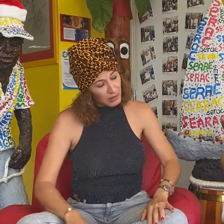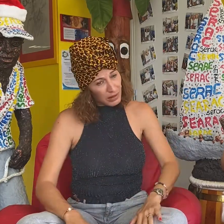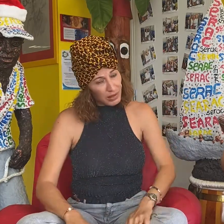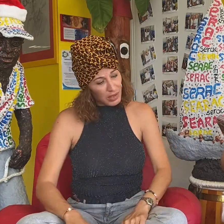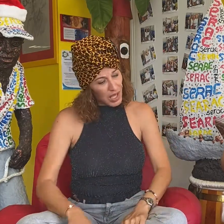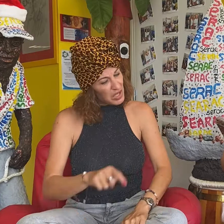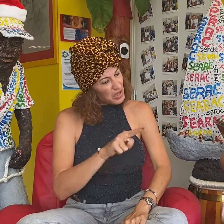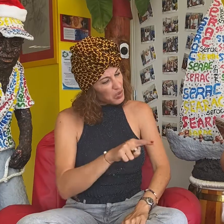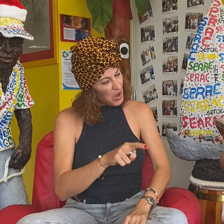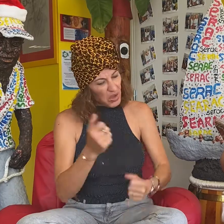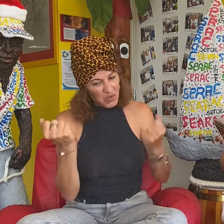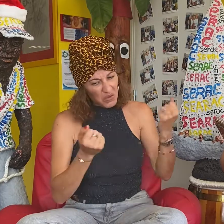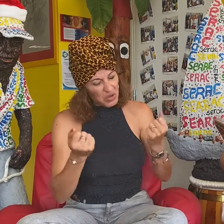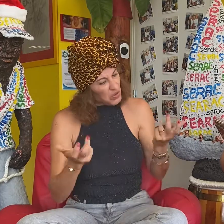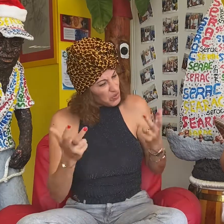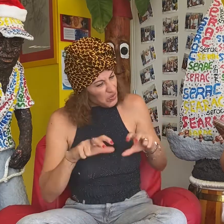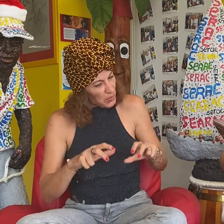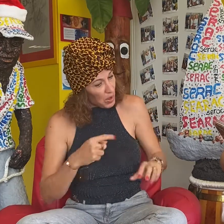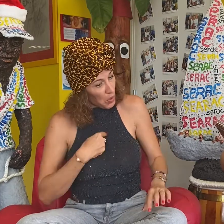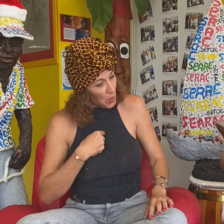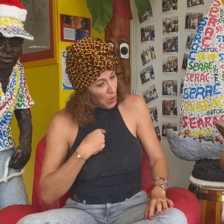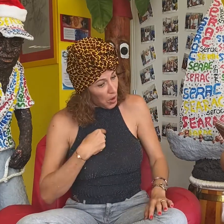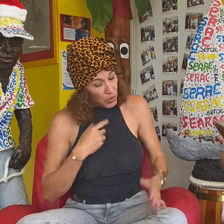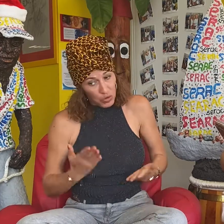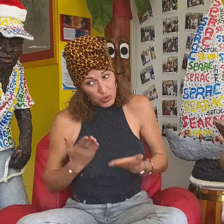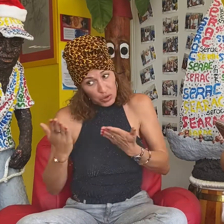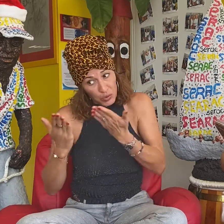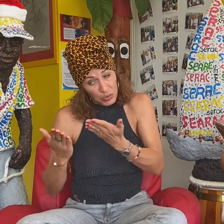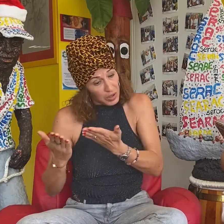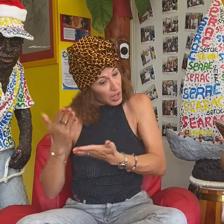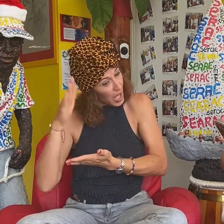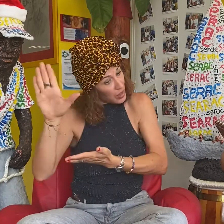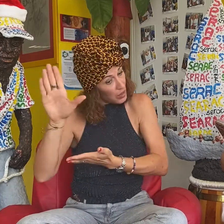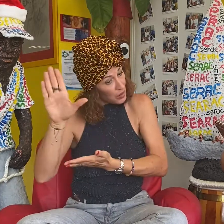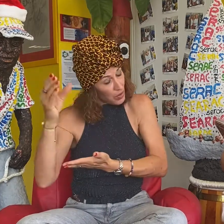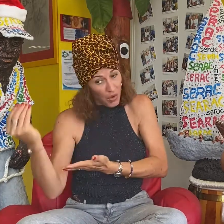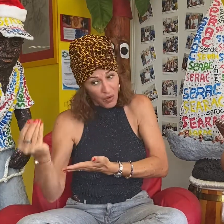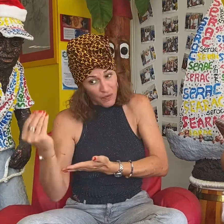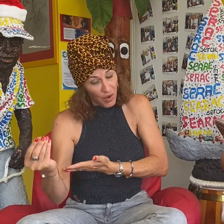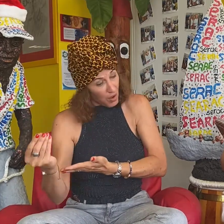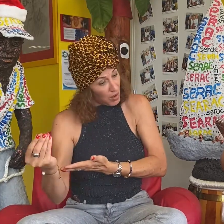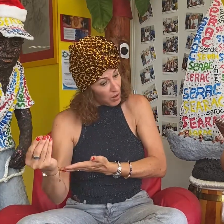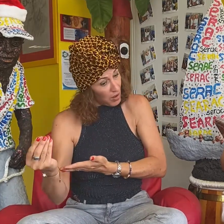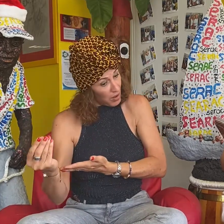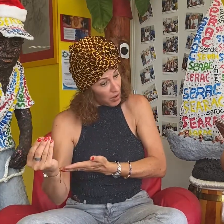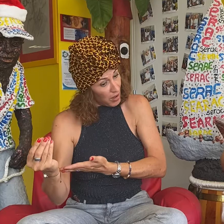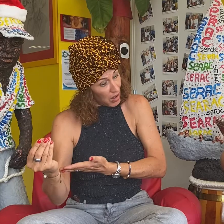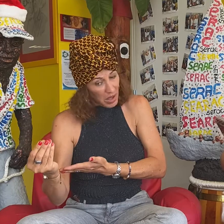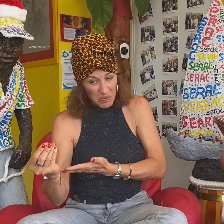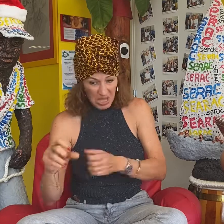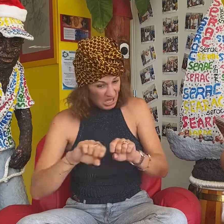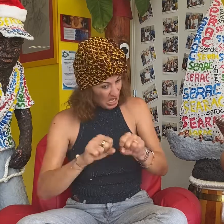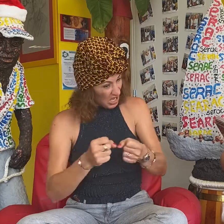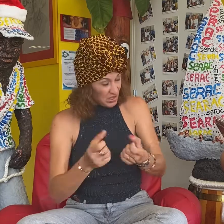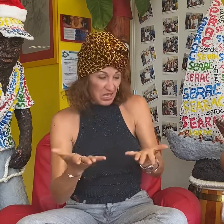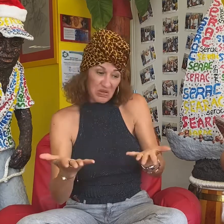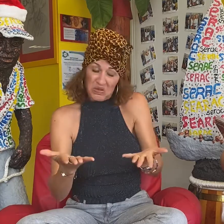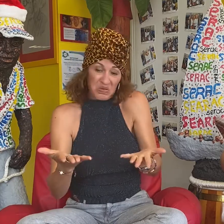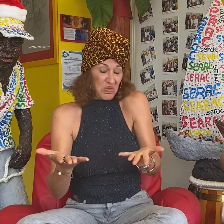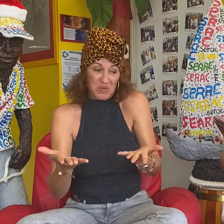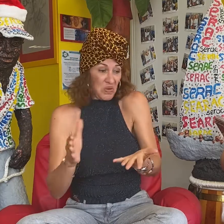Si tu ne les veux plus, je pourrais les reprendre pour les offrir à d'autres enfants. Mais pas dans cet